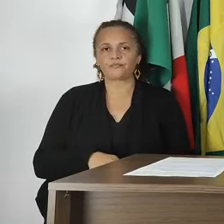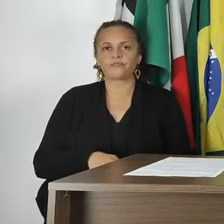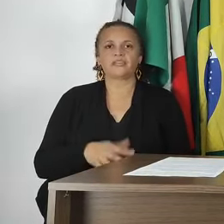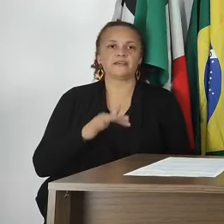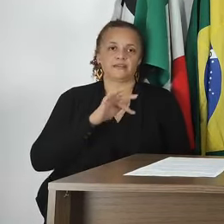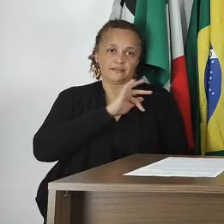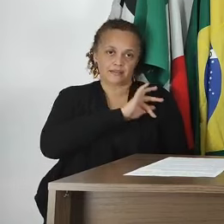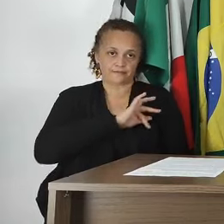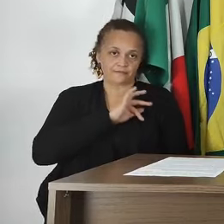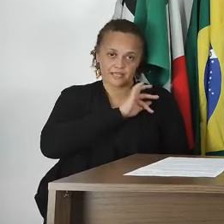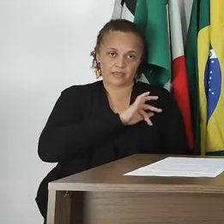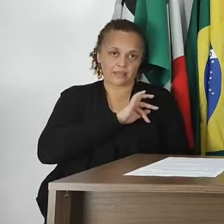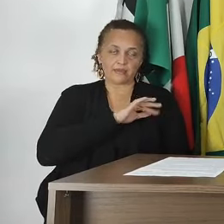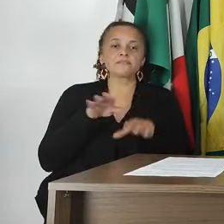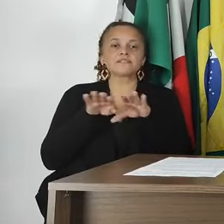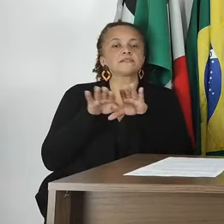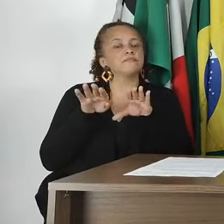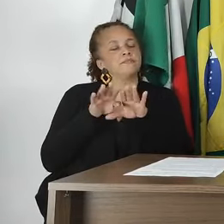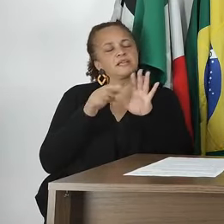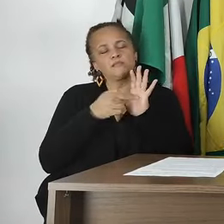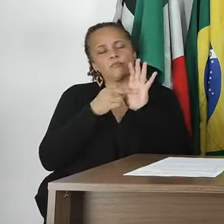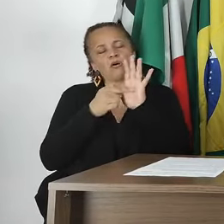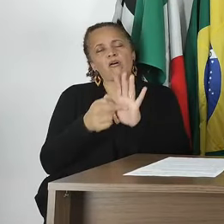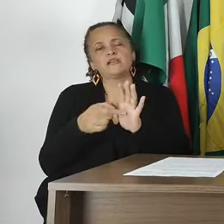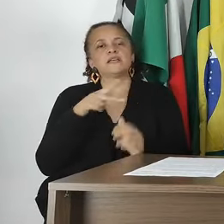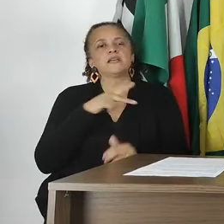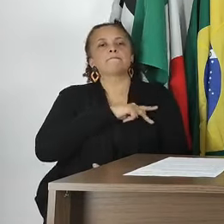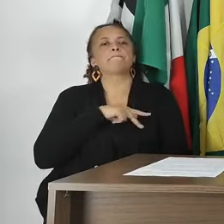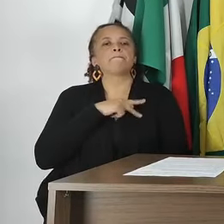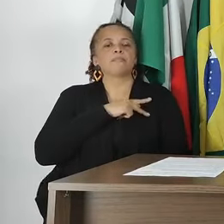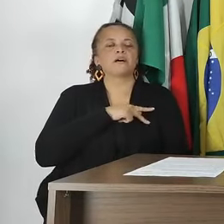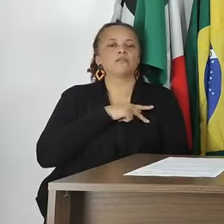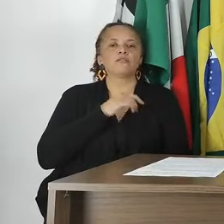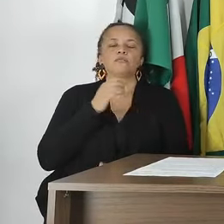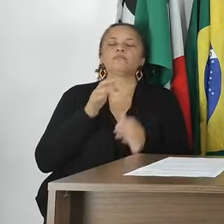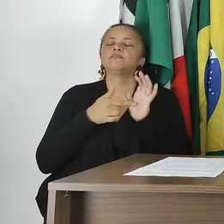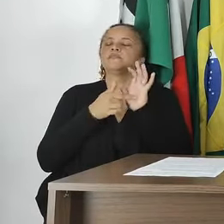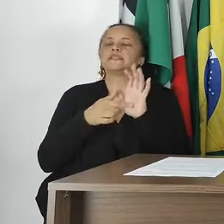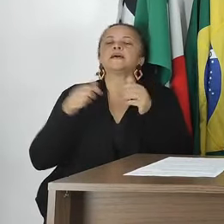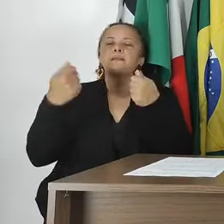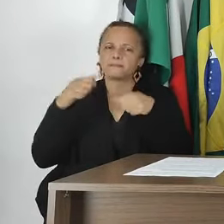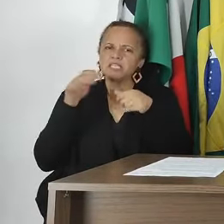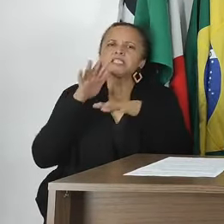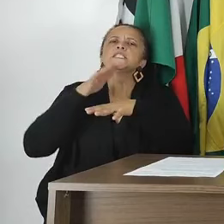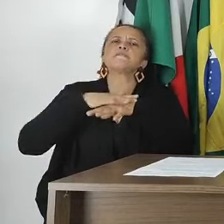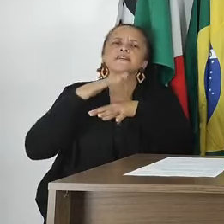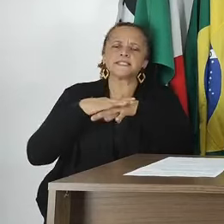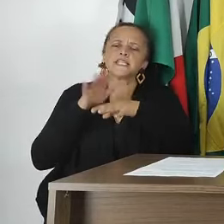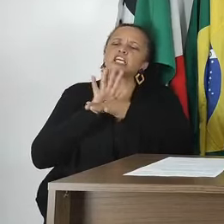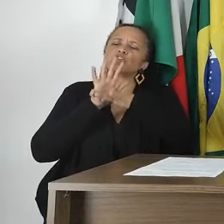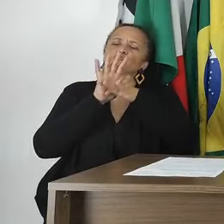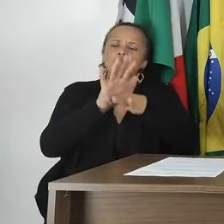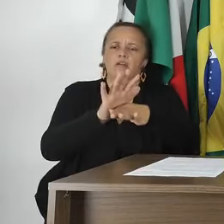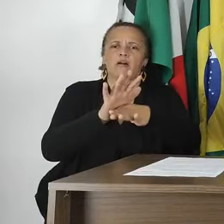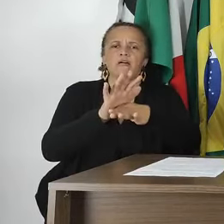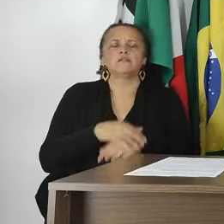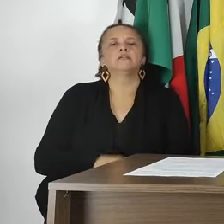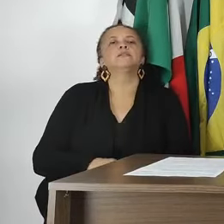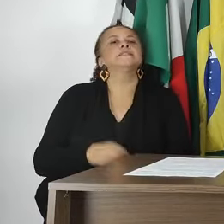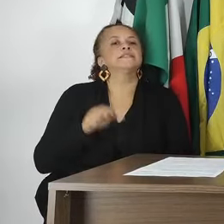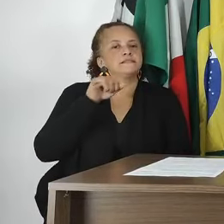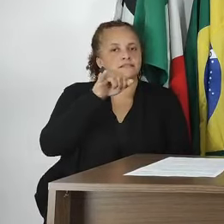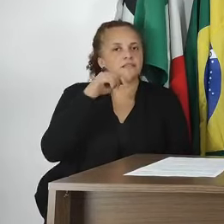Filipos, o apóstolo Paulo declarando, né, as boas obras. Então, se nós fomos chamados